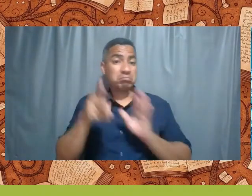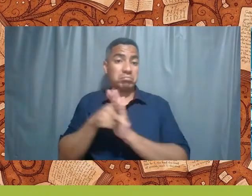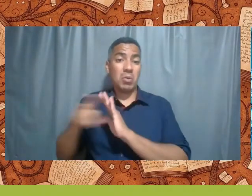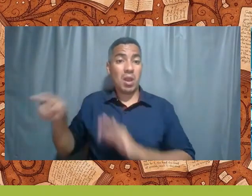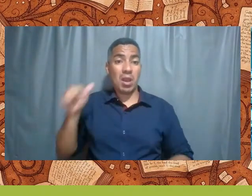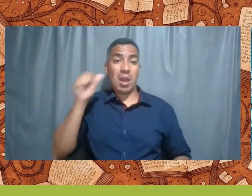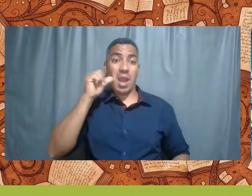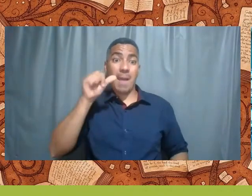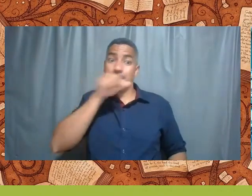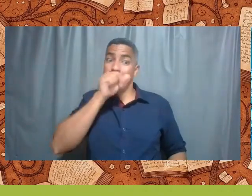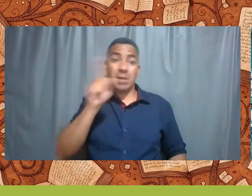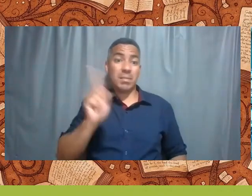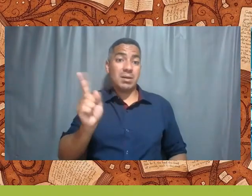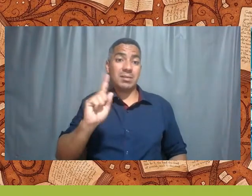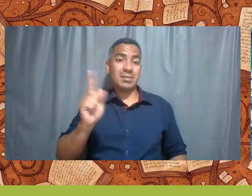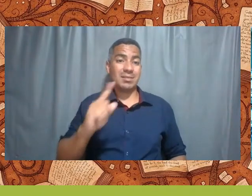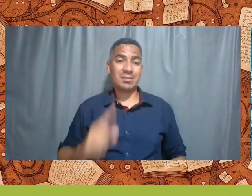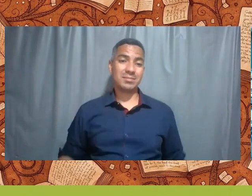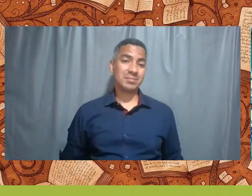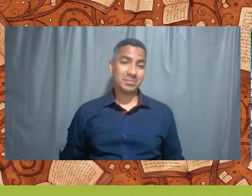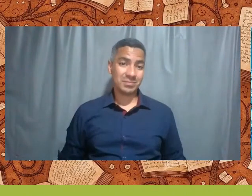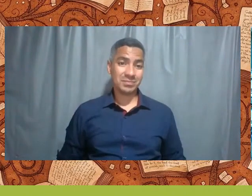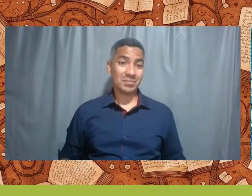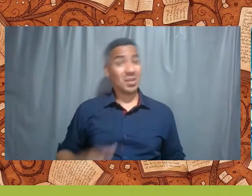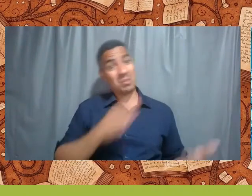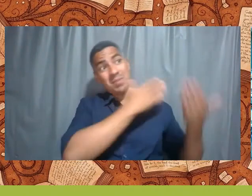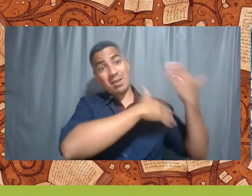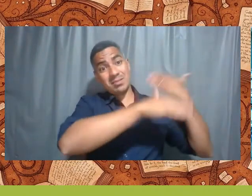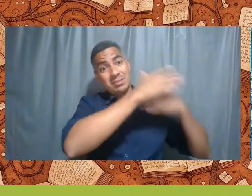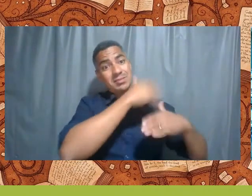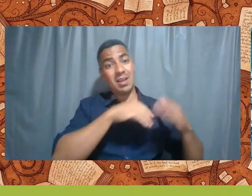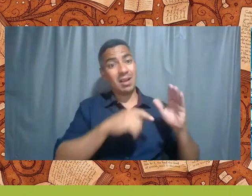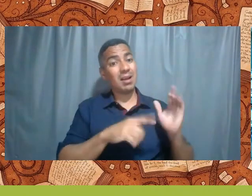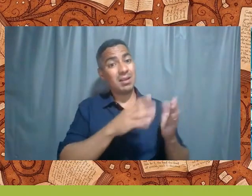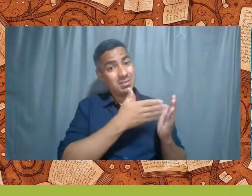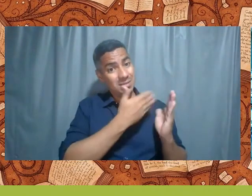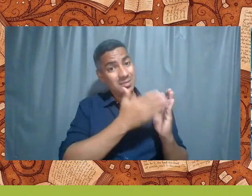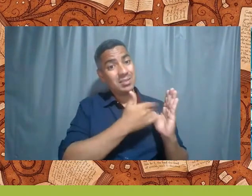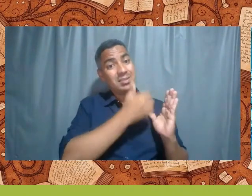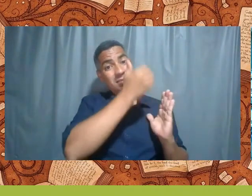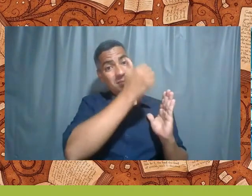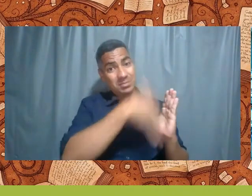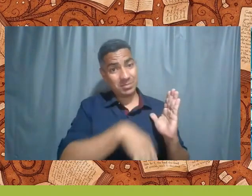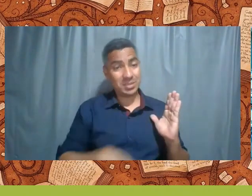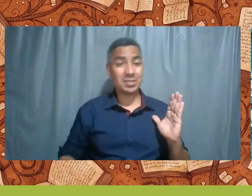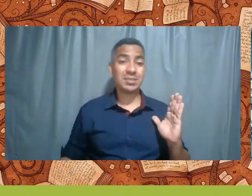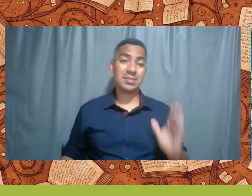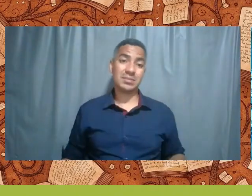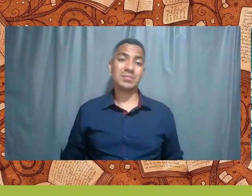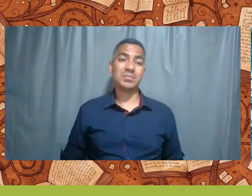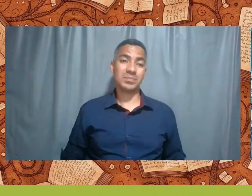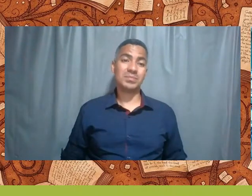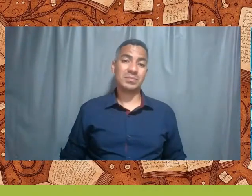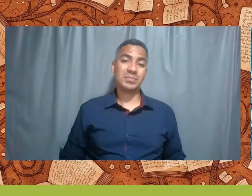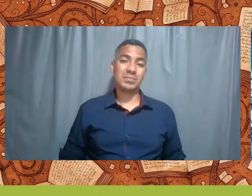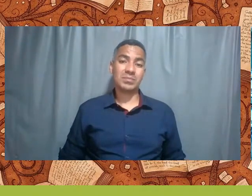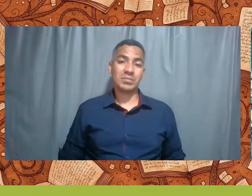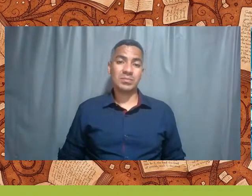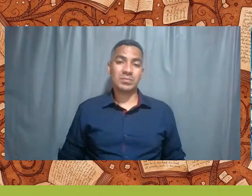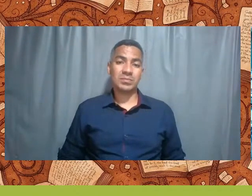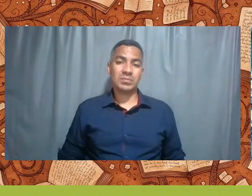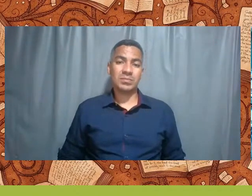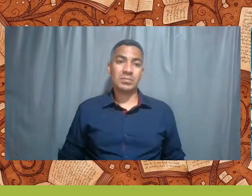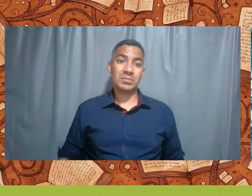disse o Paul Beatriz Preciado no seu livro O Apartamento em Urano, né? Ele diz que